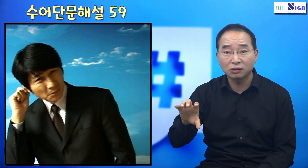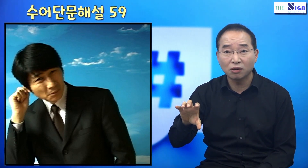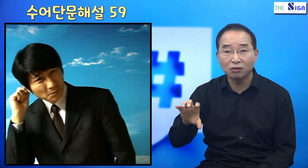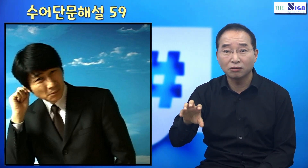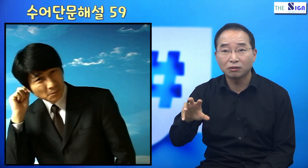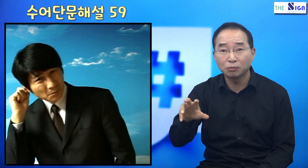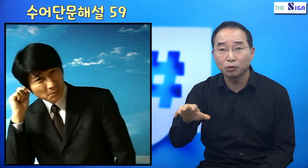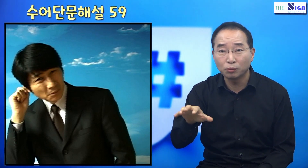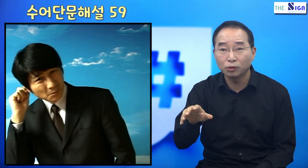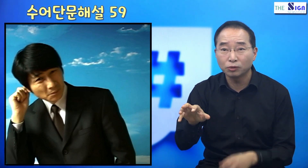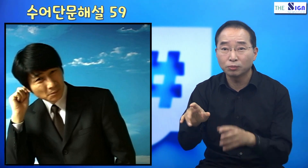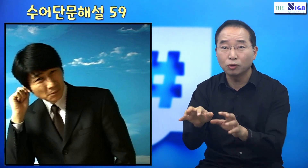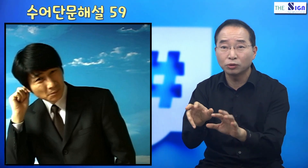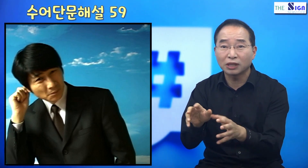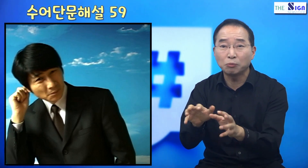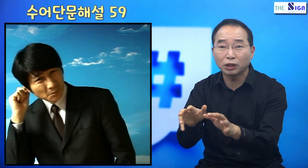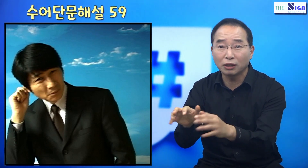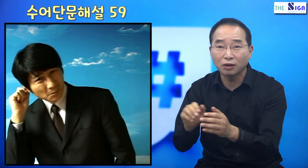투자한 게 있어서